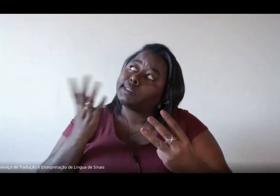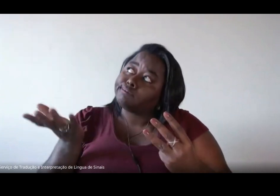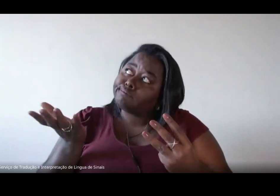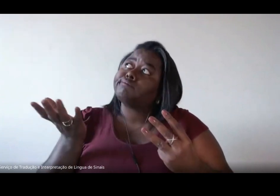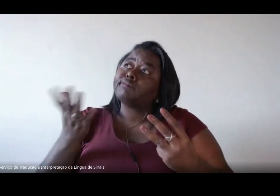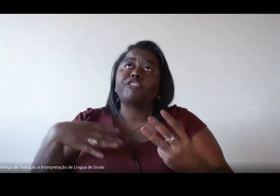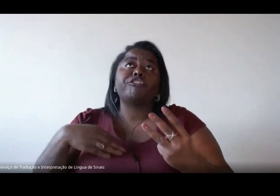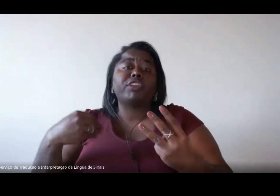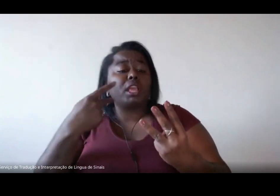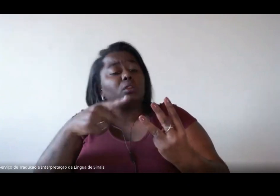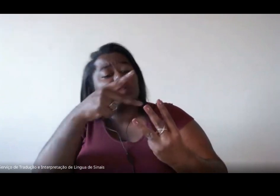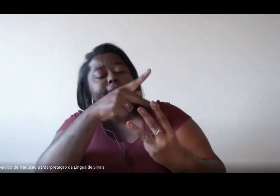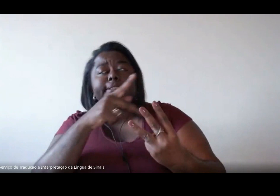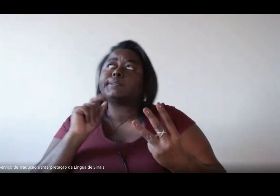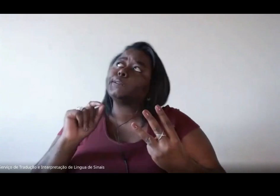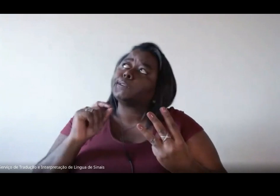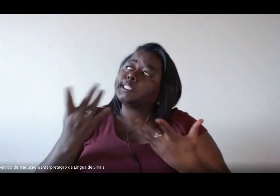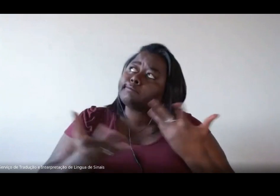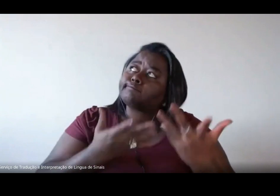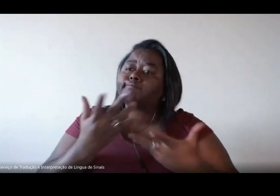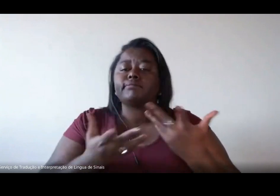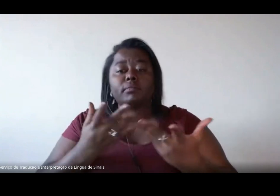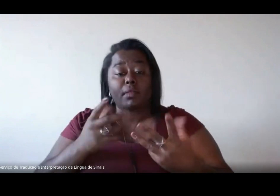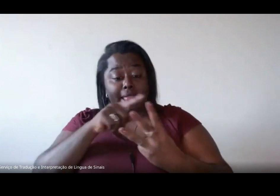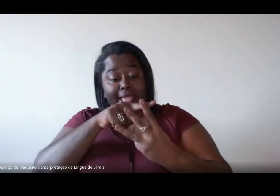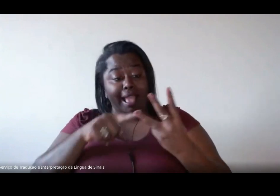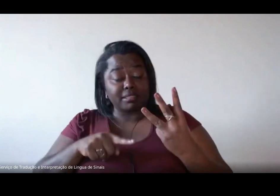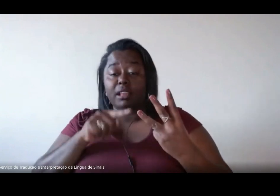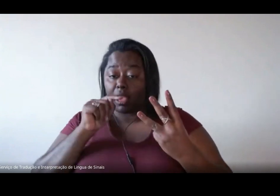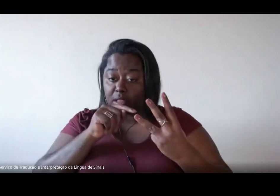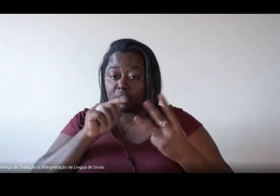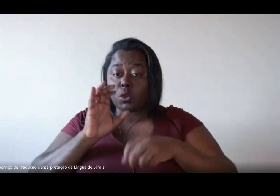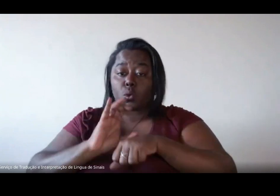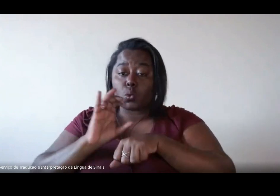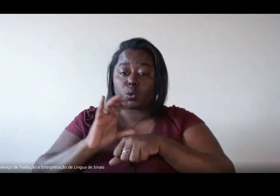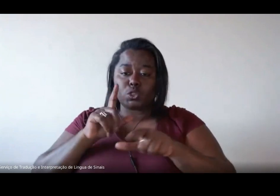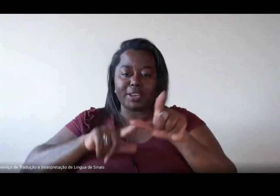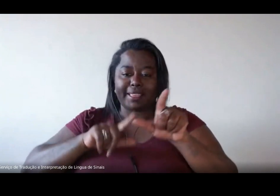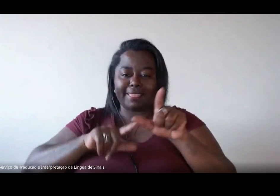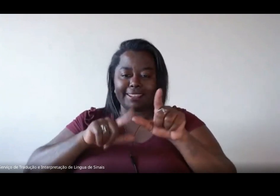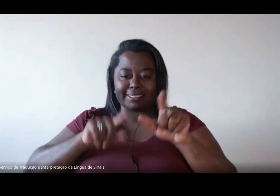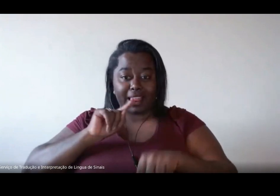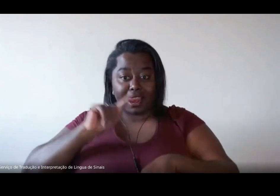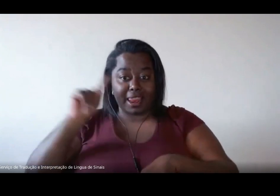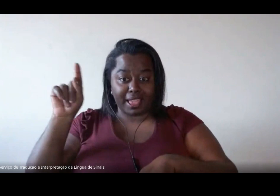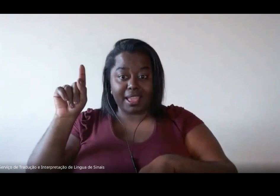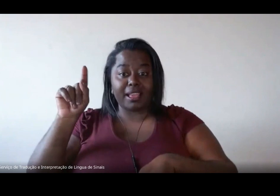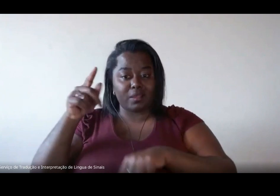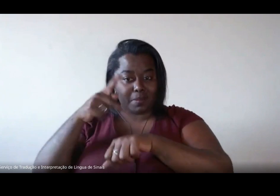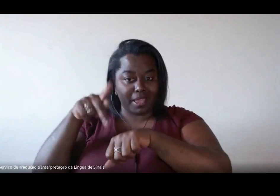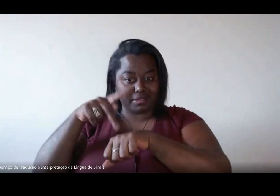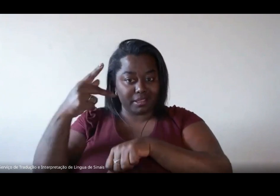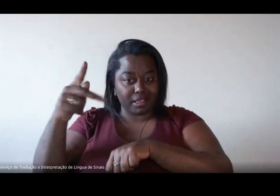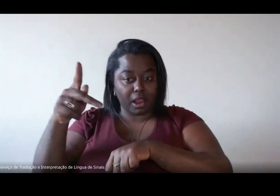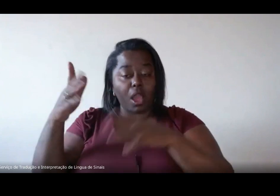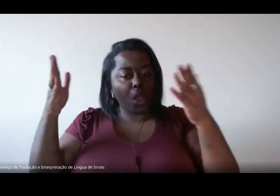dos filhos seria, das filhas, dos filhos, seria essa também, né? E essas meninas fizeram um curso de letras lá na Unemate,